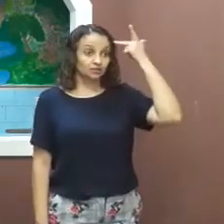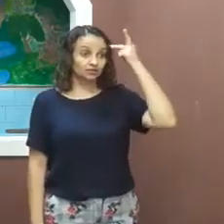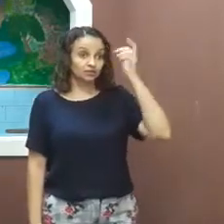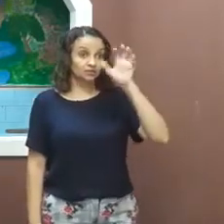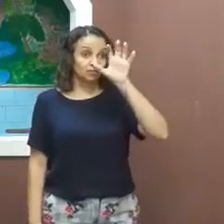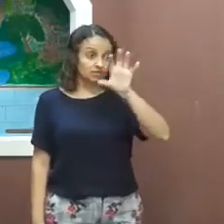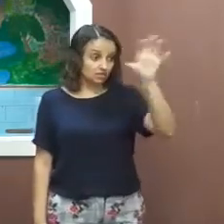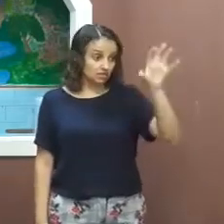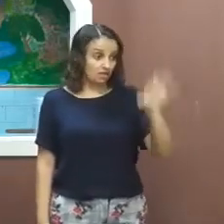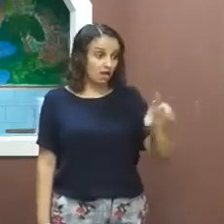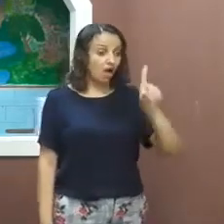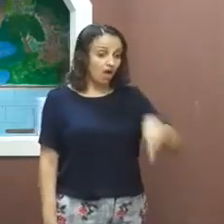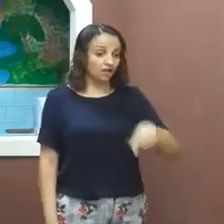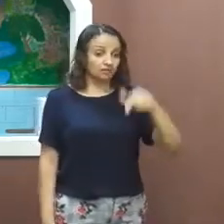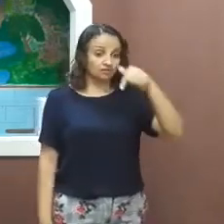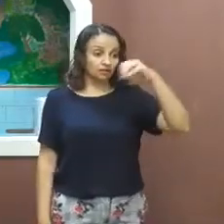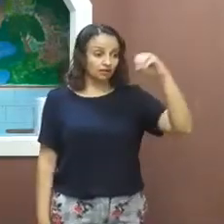de 70%.